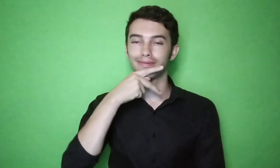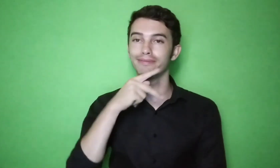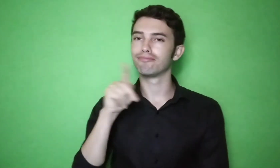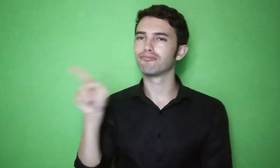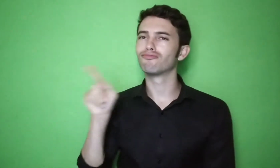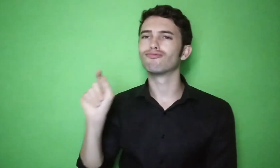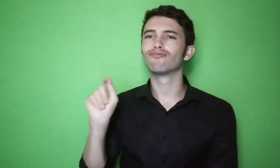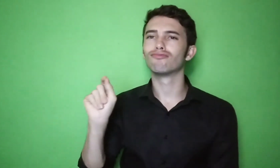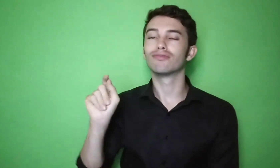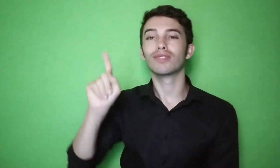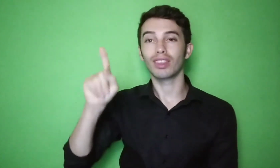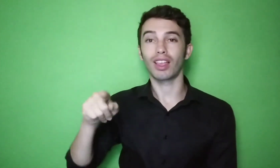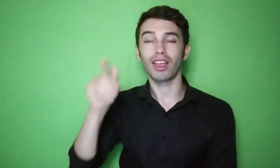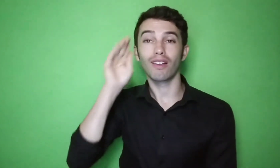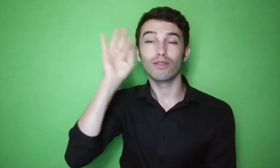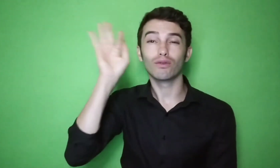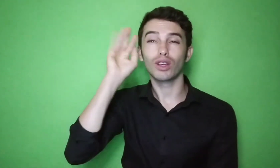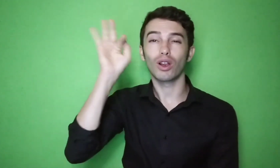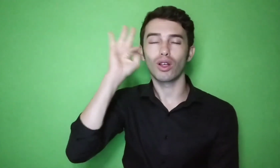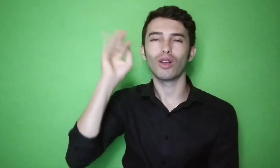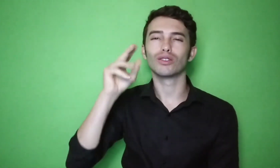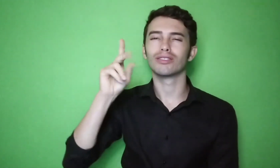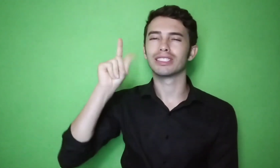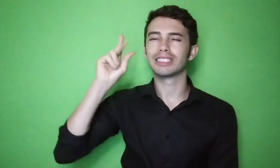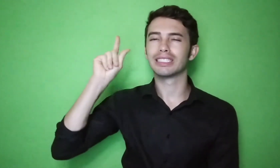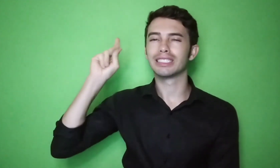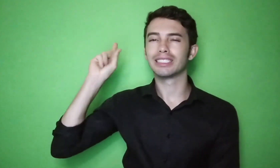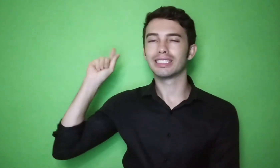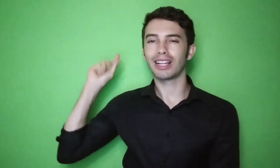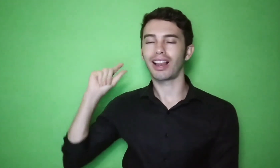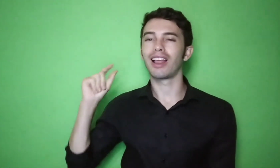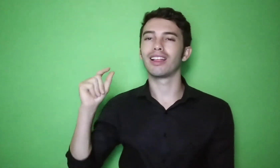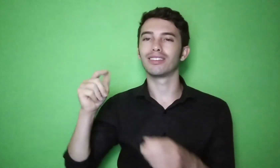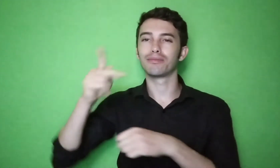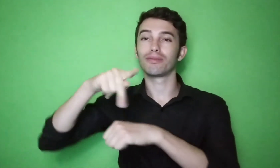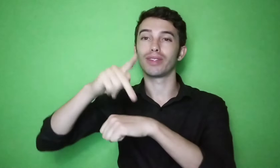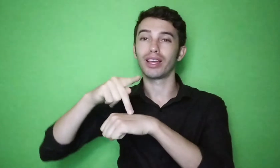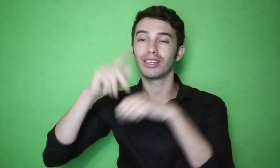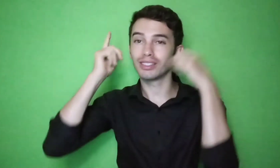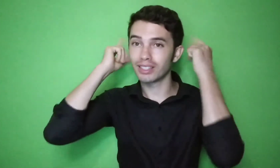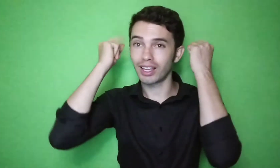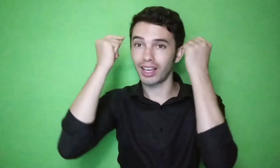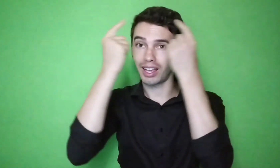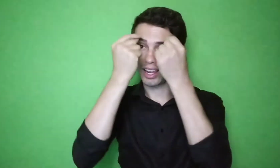Mas quem foi Platão? Ele foi um filósofo antigo, da antiga Grécia.